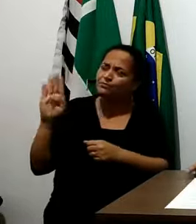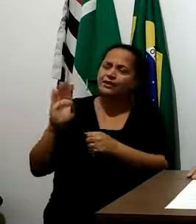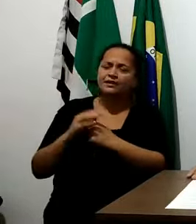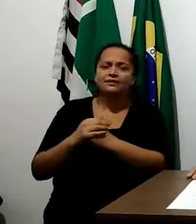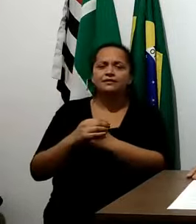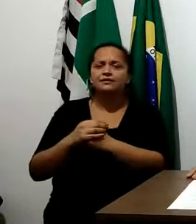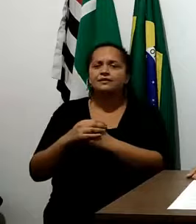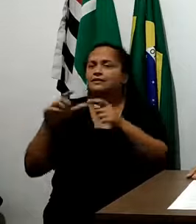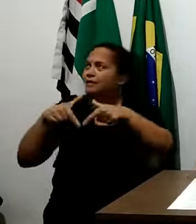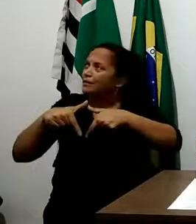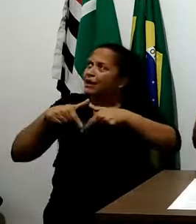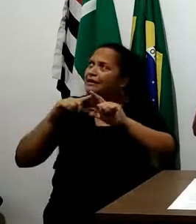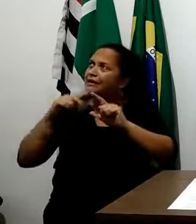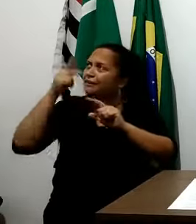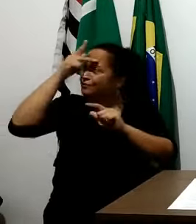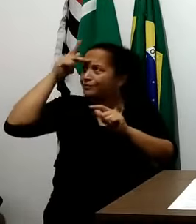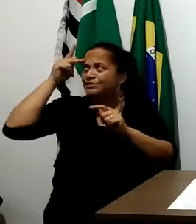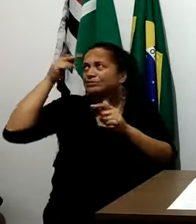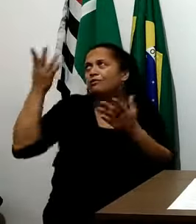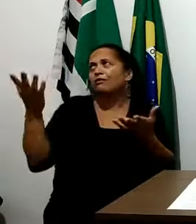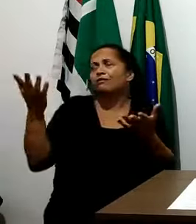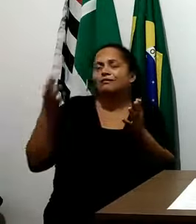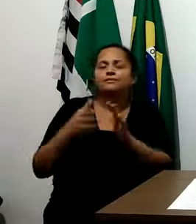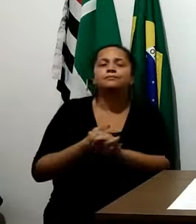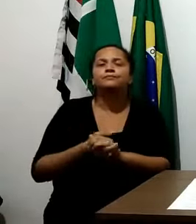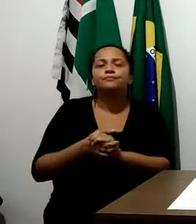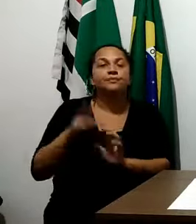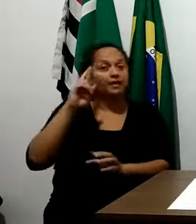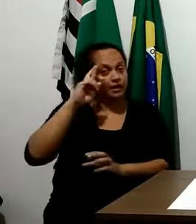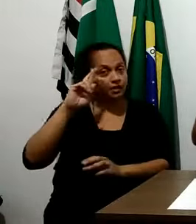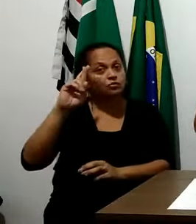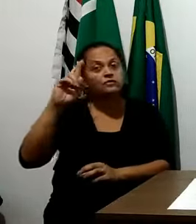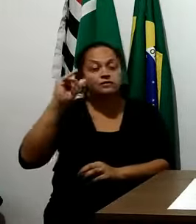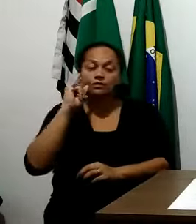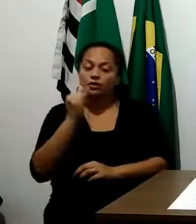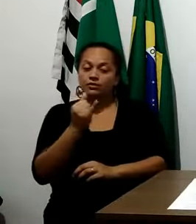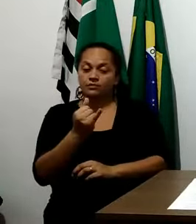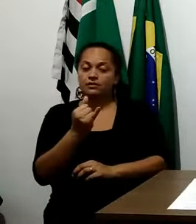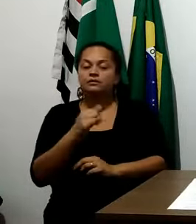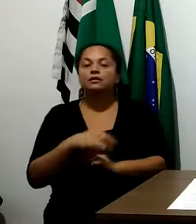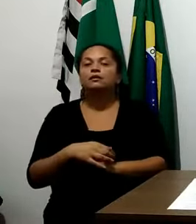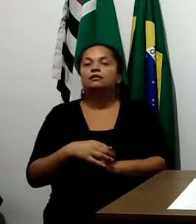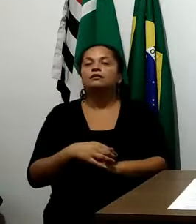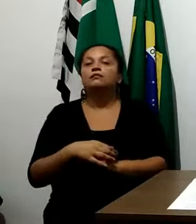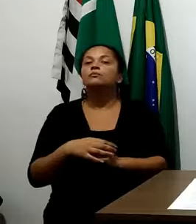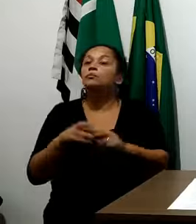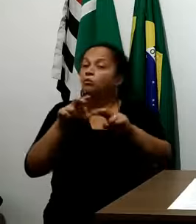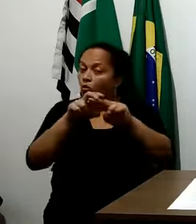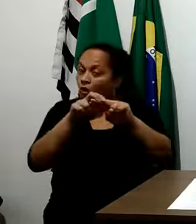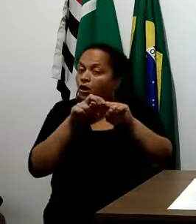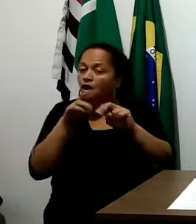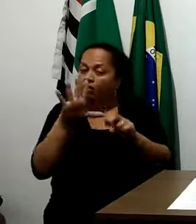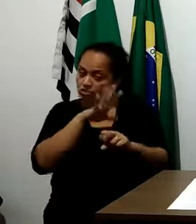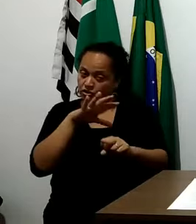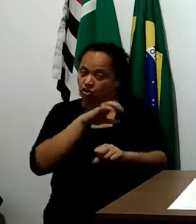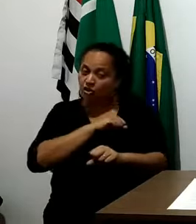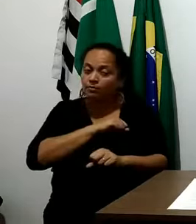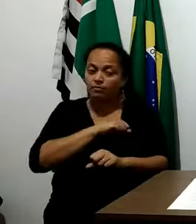povo de Israel. E ali o Senhor fala: então, por amor, para atender a tua oração, para